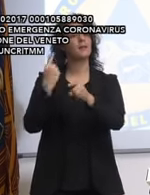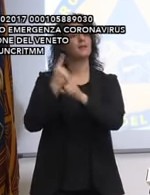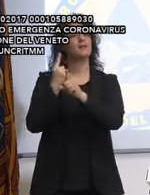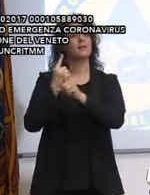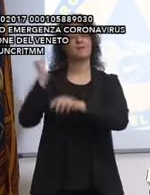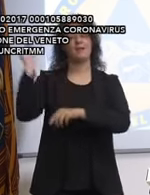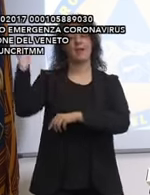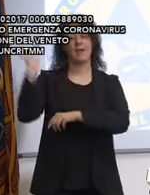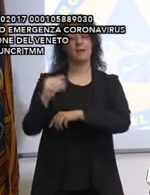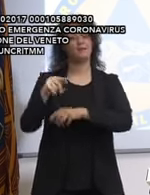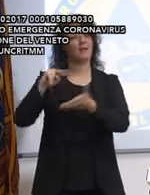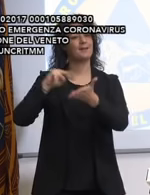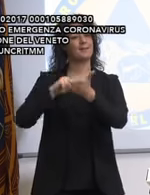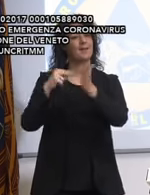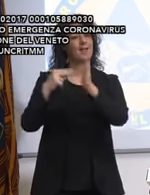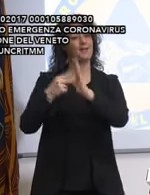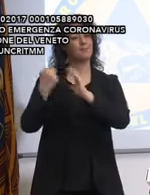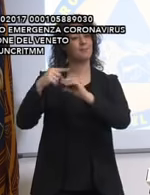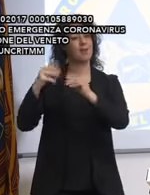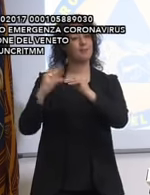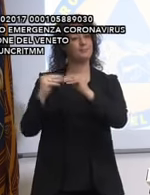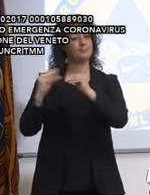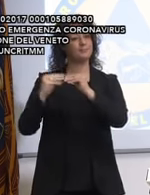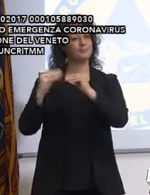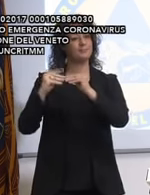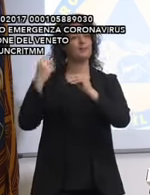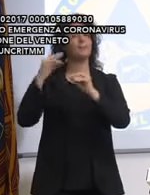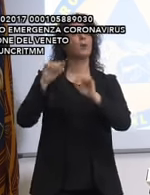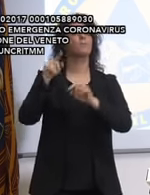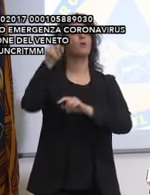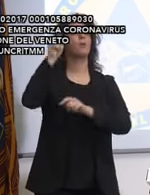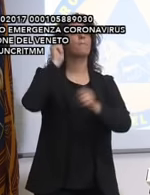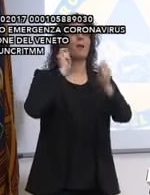a Padova e quindi